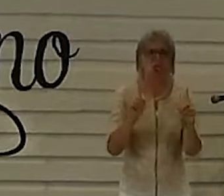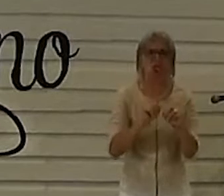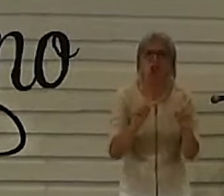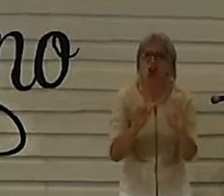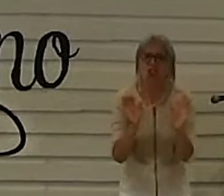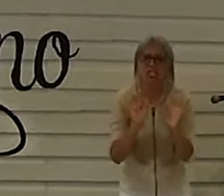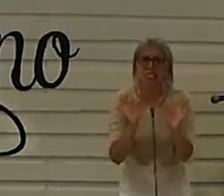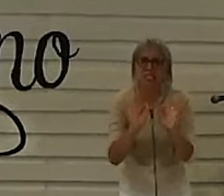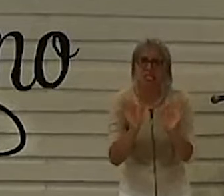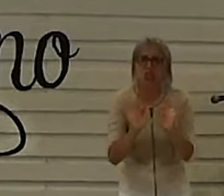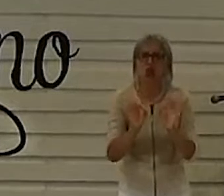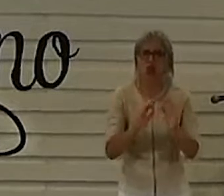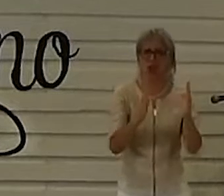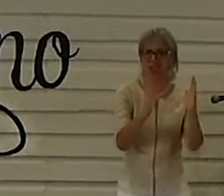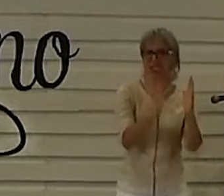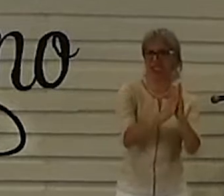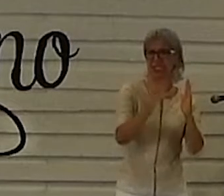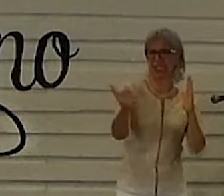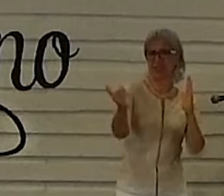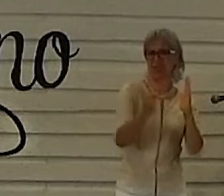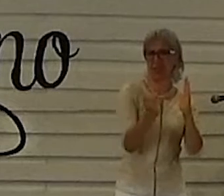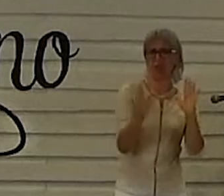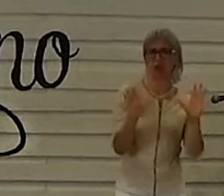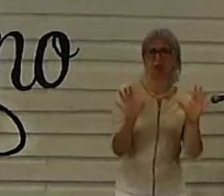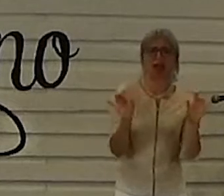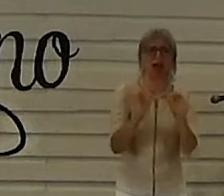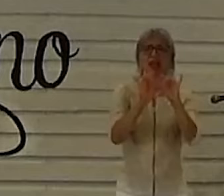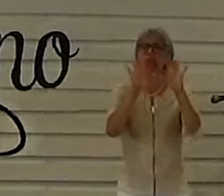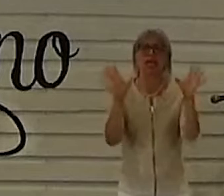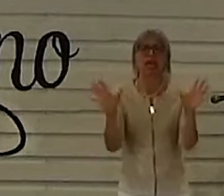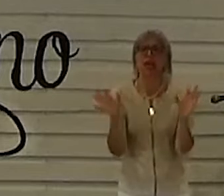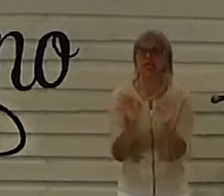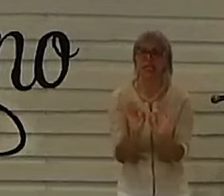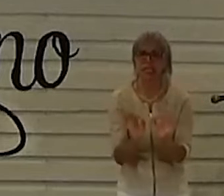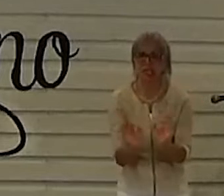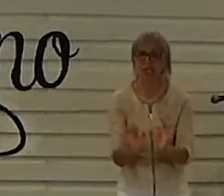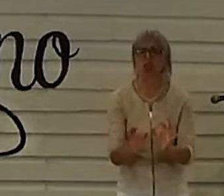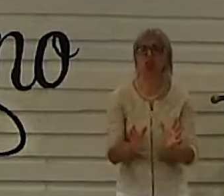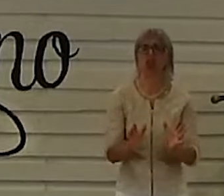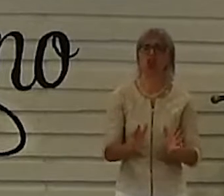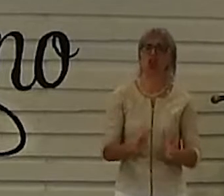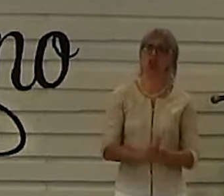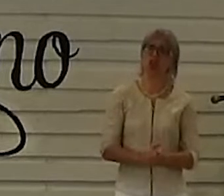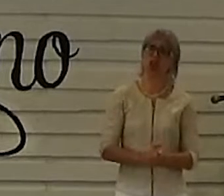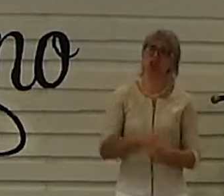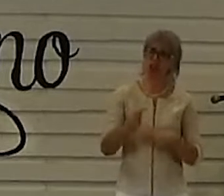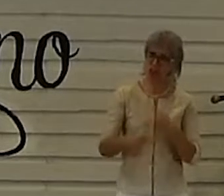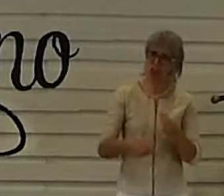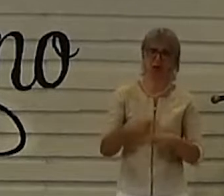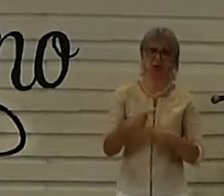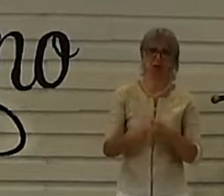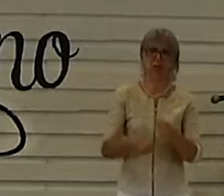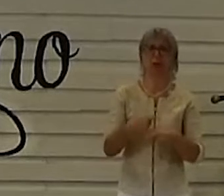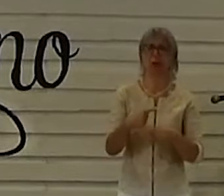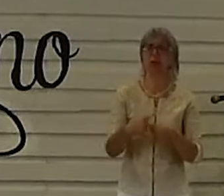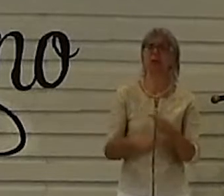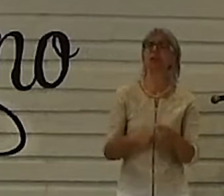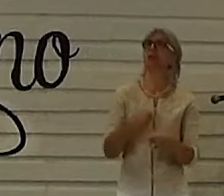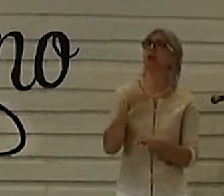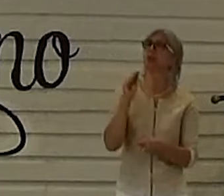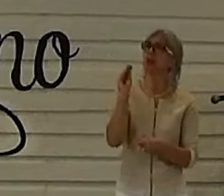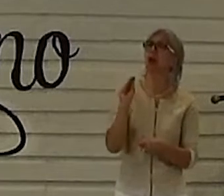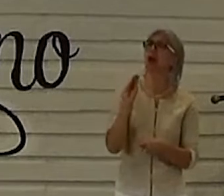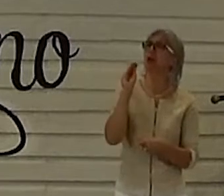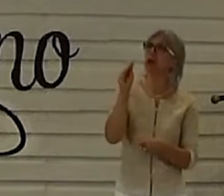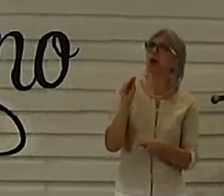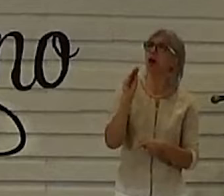ai culti, ma non hanno ancora quella libertà e continuano ancora ad elemosinare la benedizione di Dio. Ma tu sei